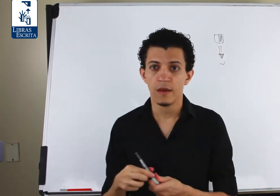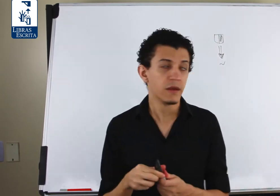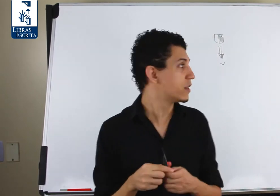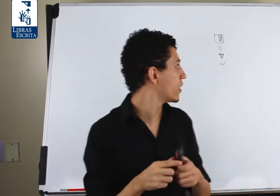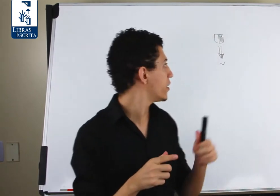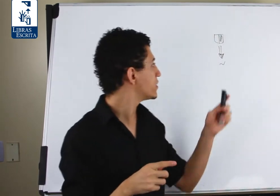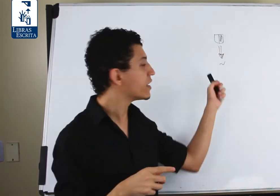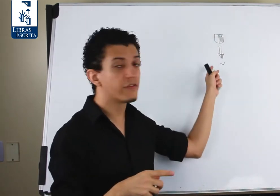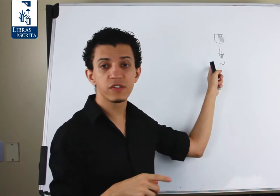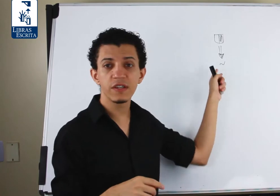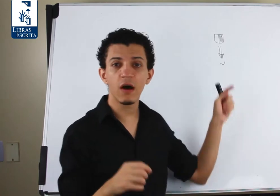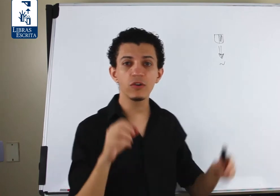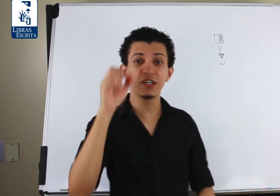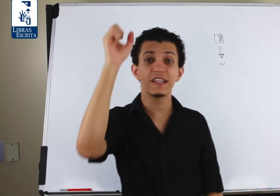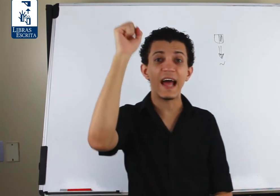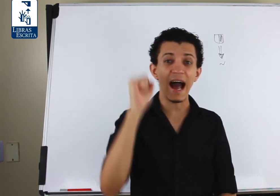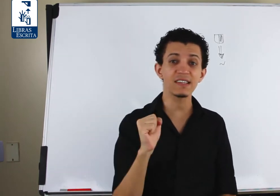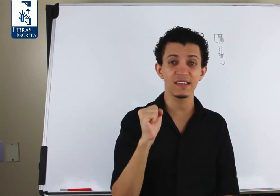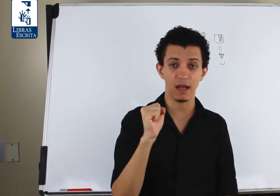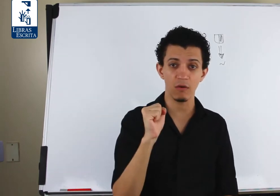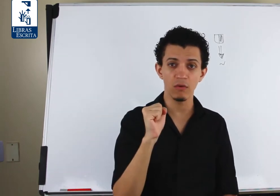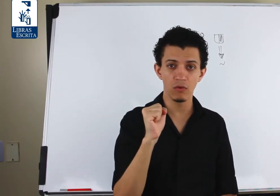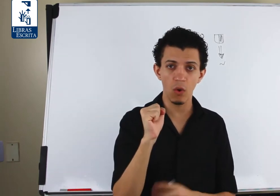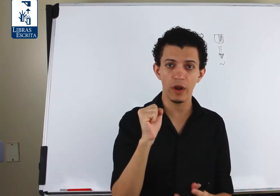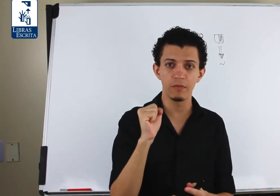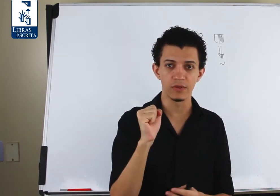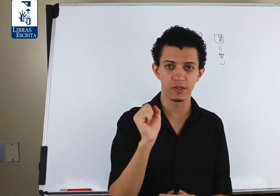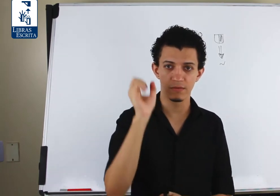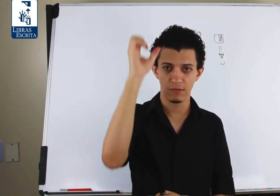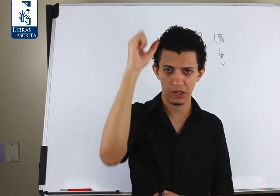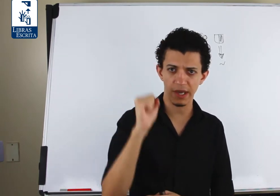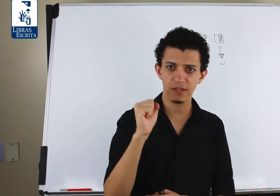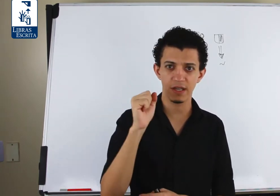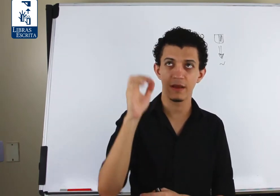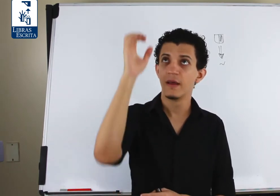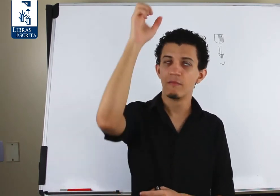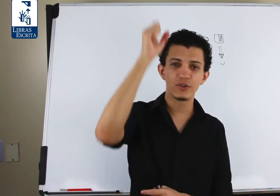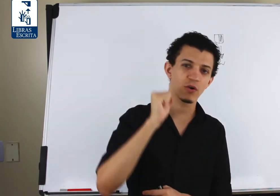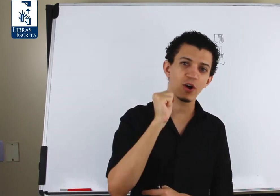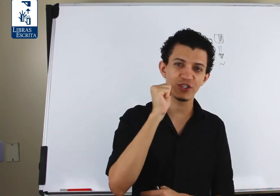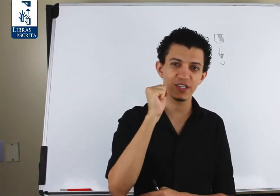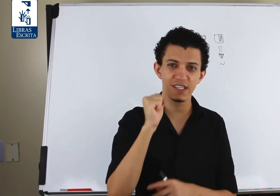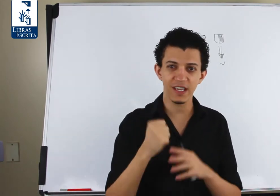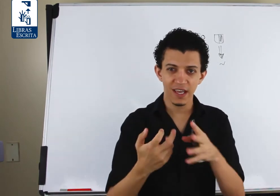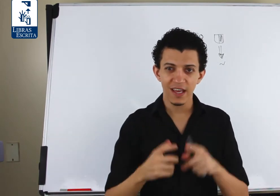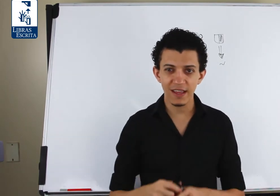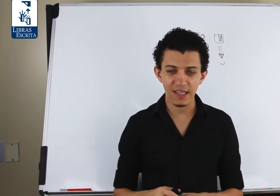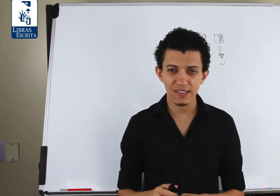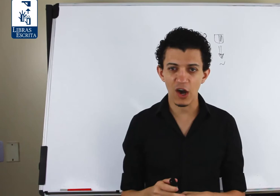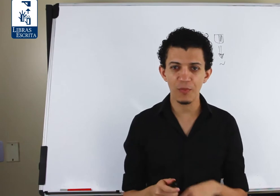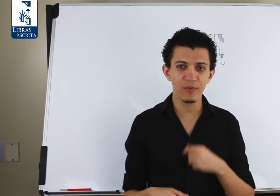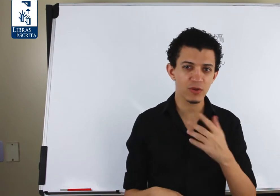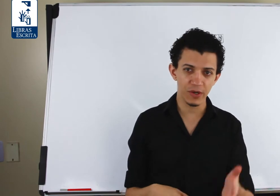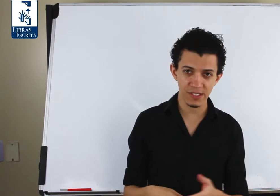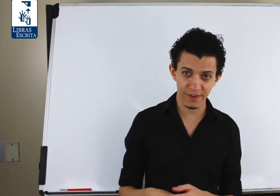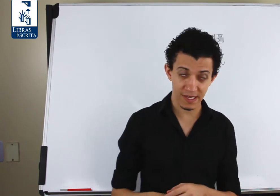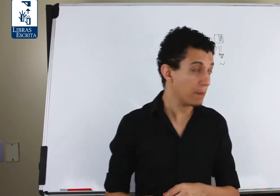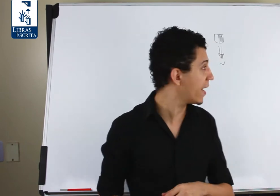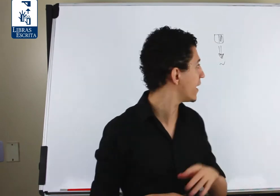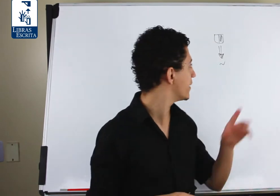Então aqui eu escrevi o sinal de dar sinal no ônibus, ok? Que você puxa a cordinha assim e dá sinal para o motorista fazer a parada.